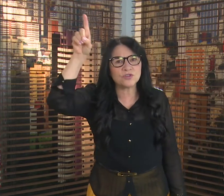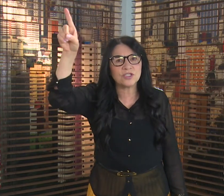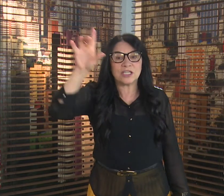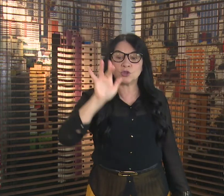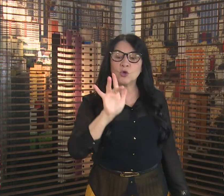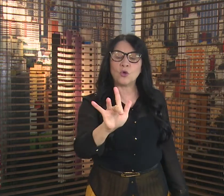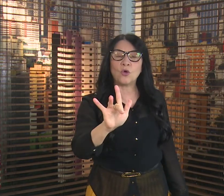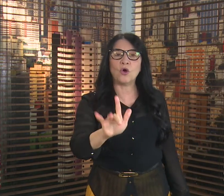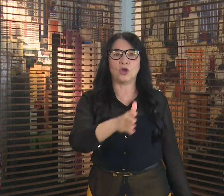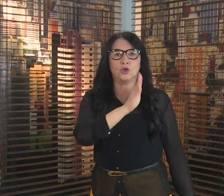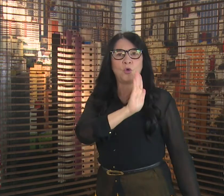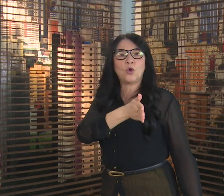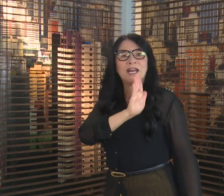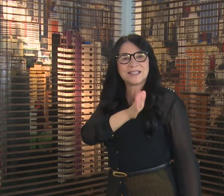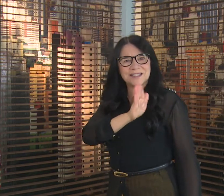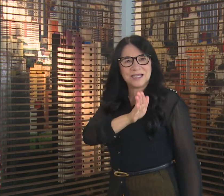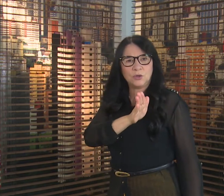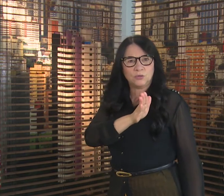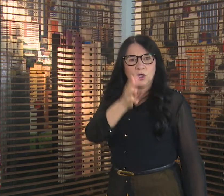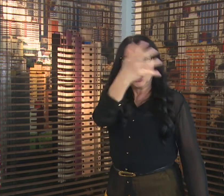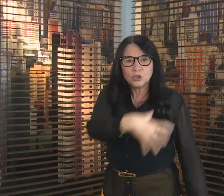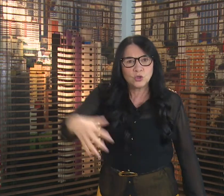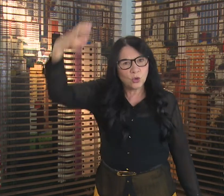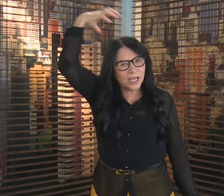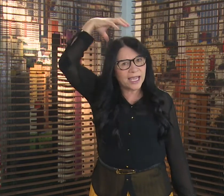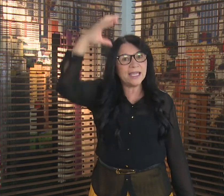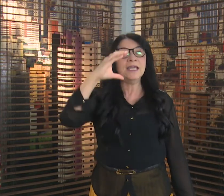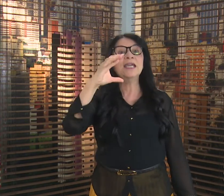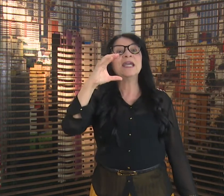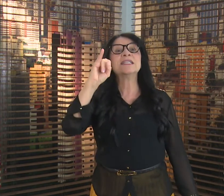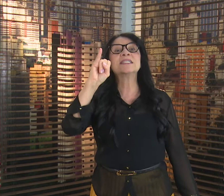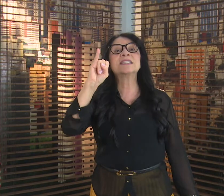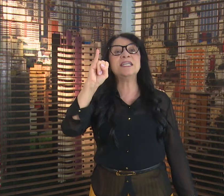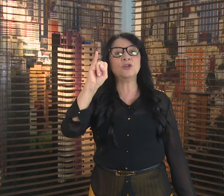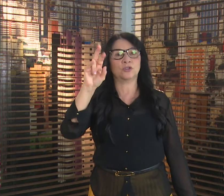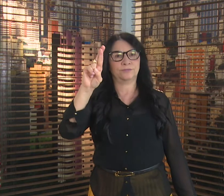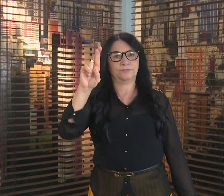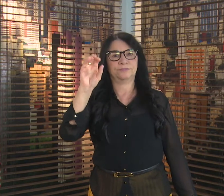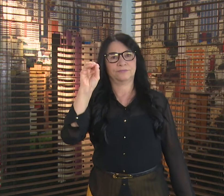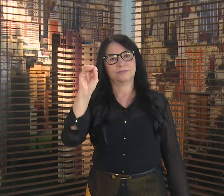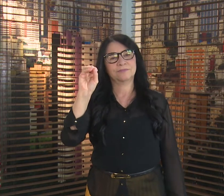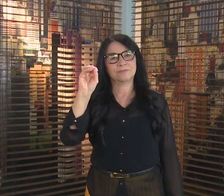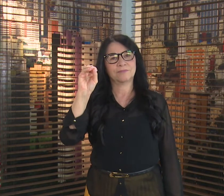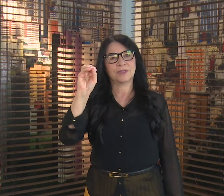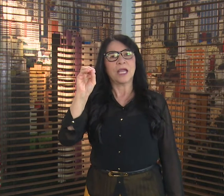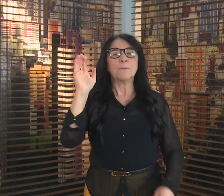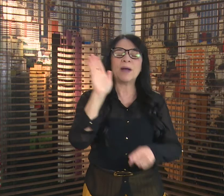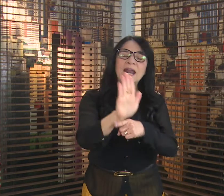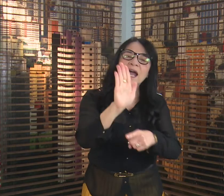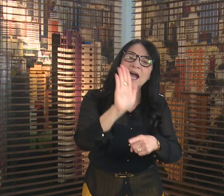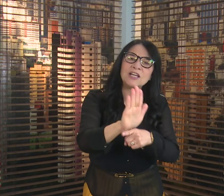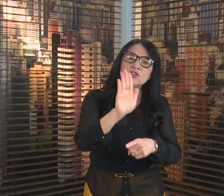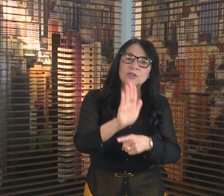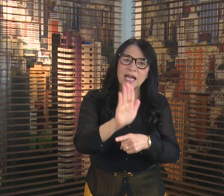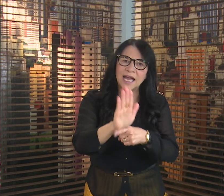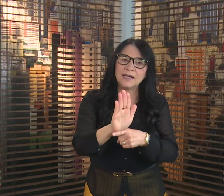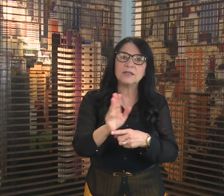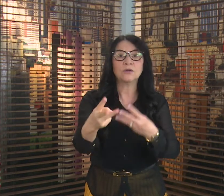que tocou no coração do rei Ciro para ajudar